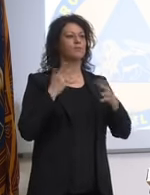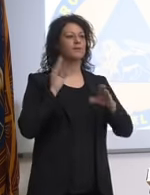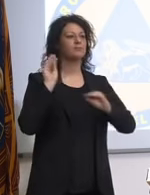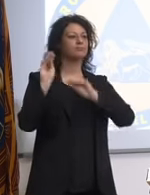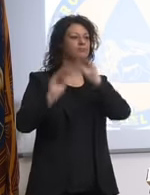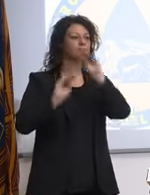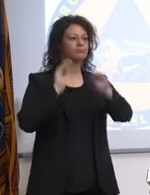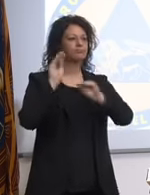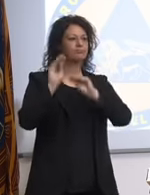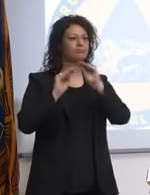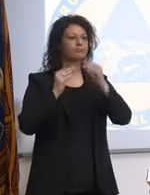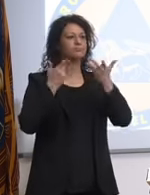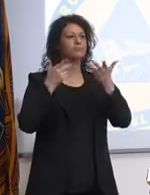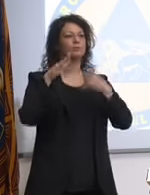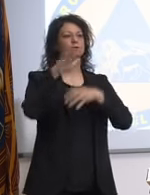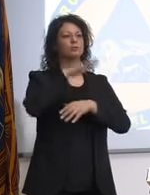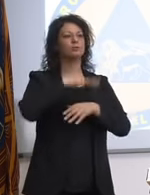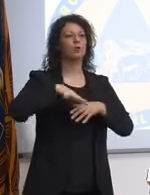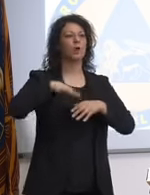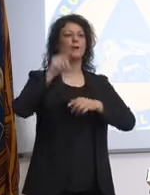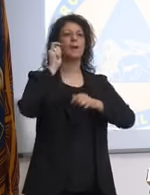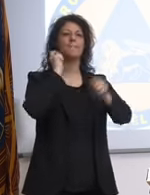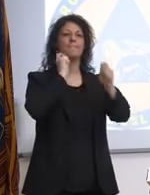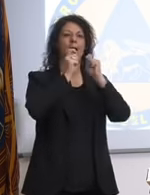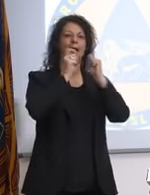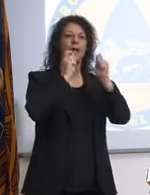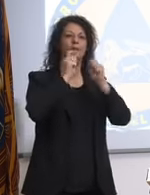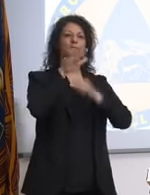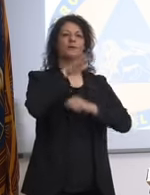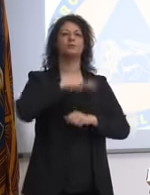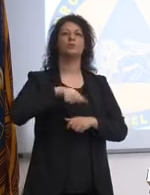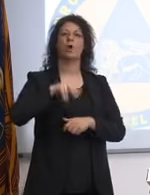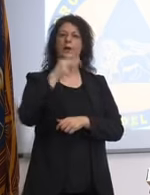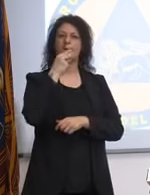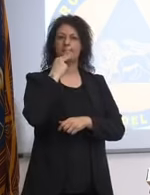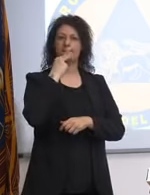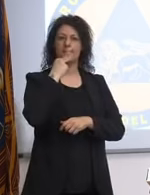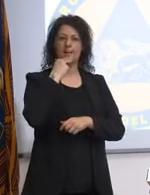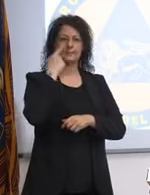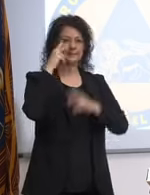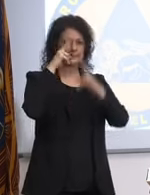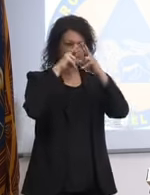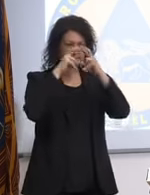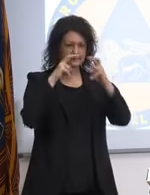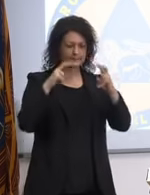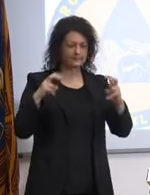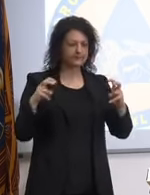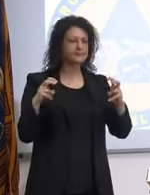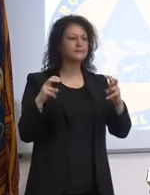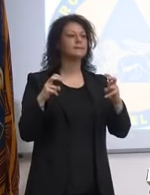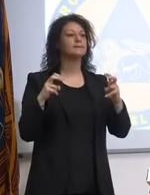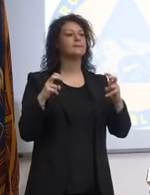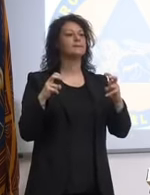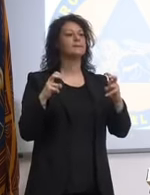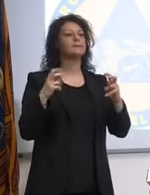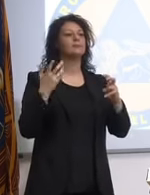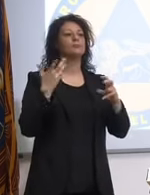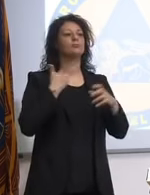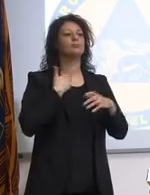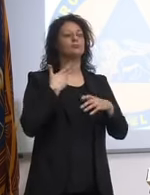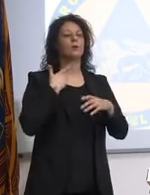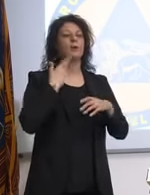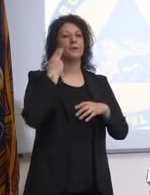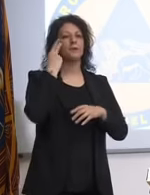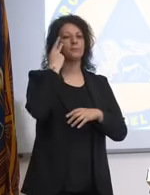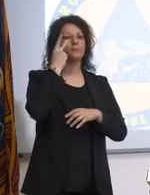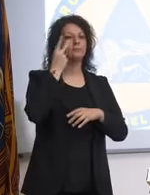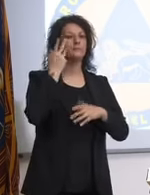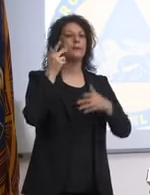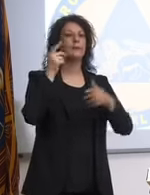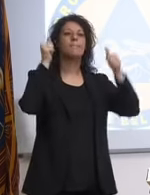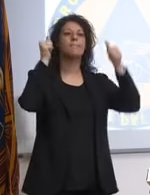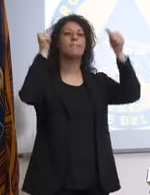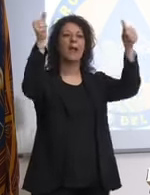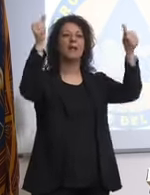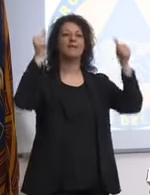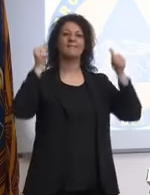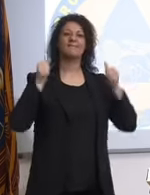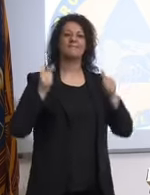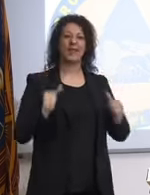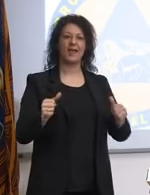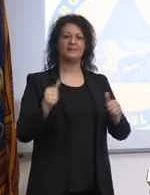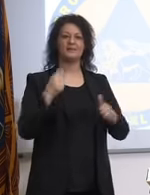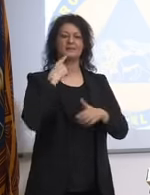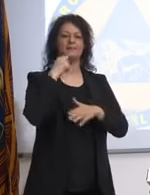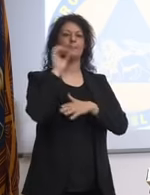e Mestre. Allora, con gli spot e i manifesti, i crisanti,